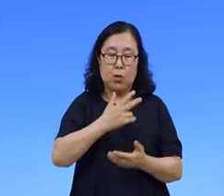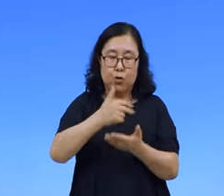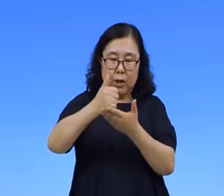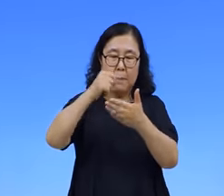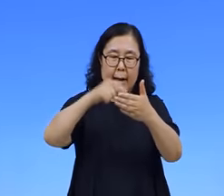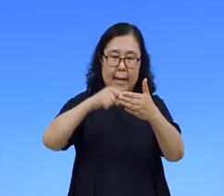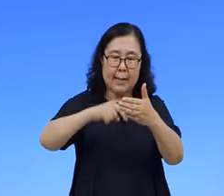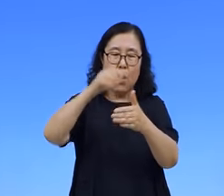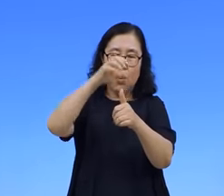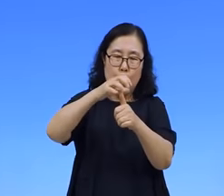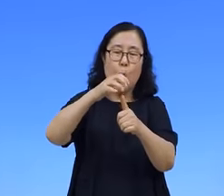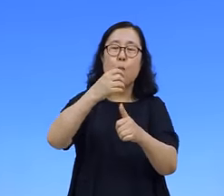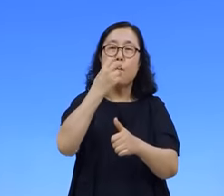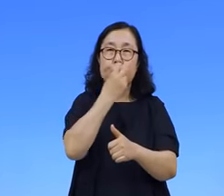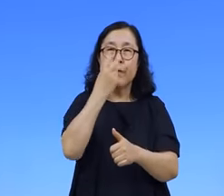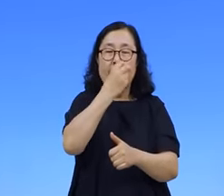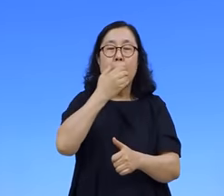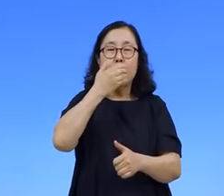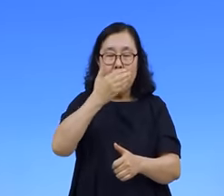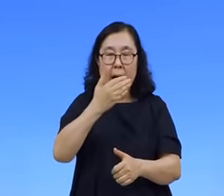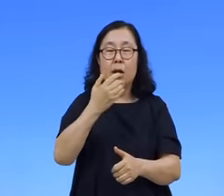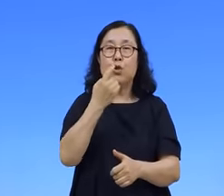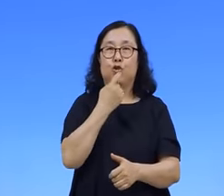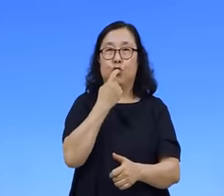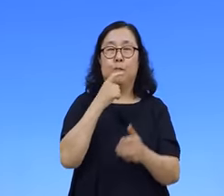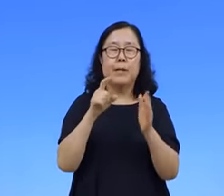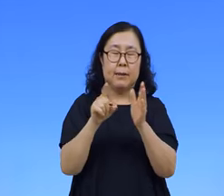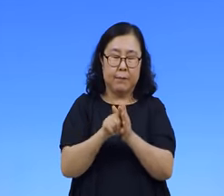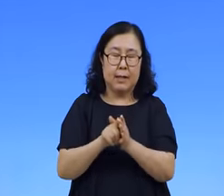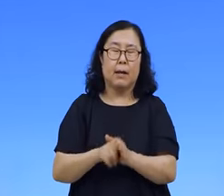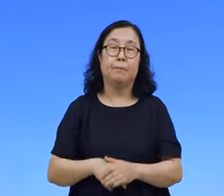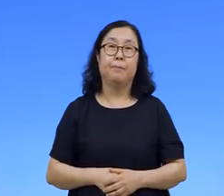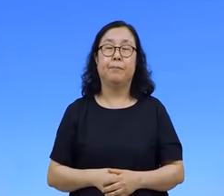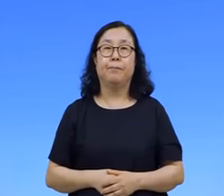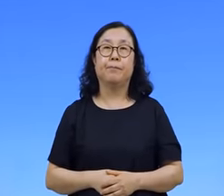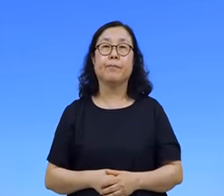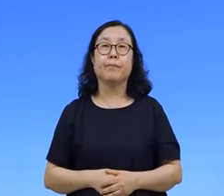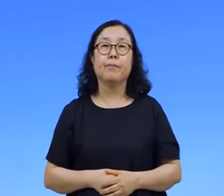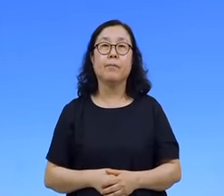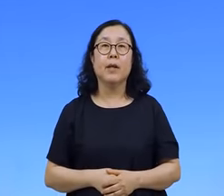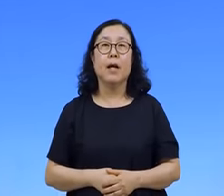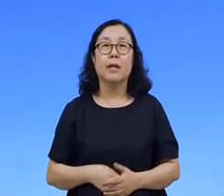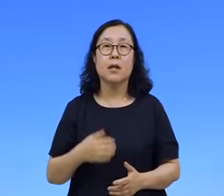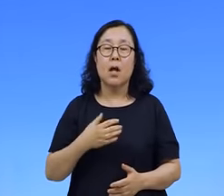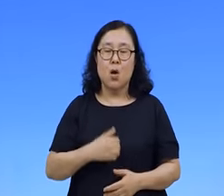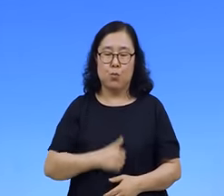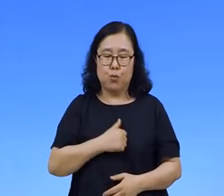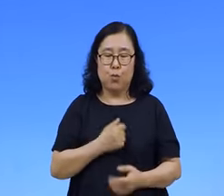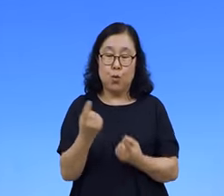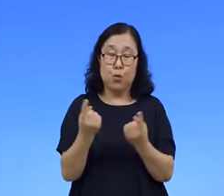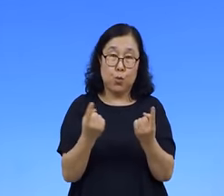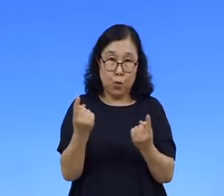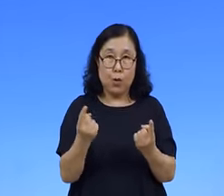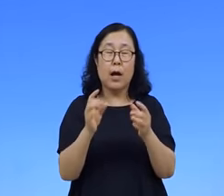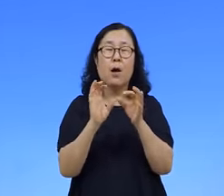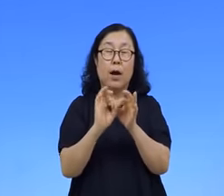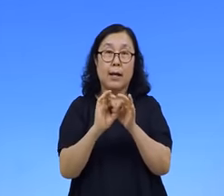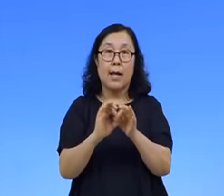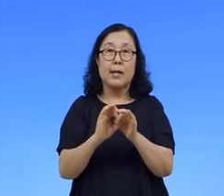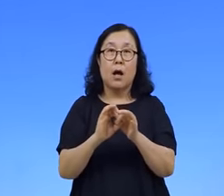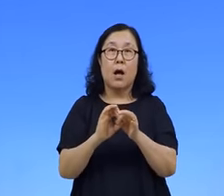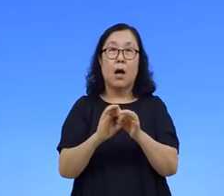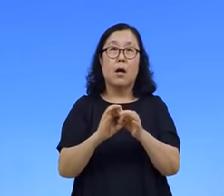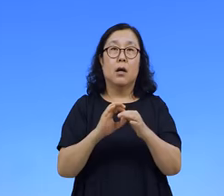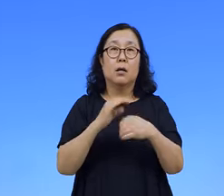다스려지게 될 줄로 믿습니다. 이런 어떤 마음을 가지고 저는 이제 오늘 이 분노 조절과 관련해서 이